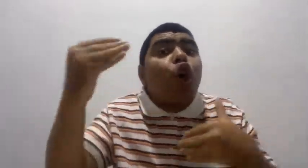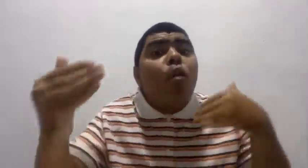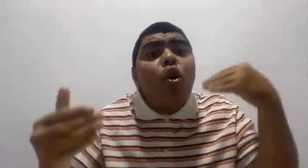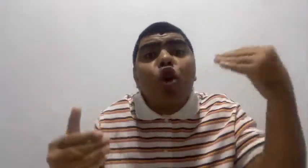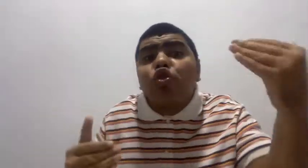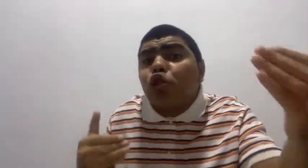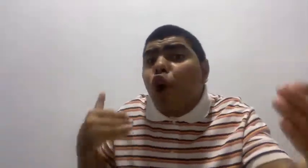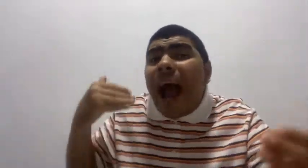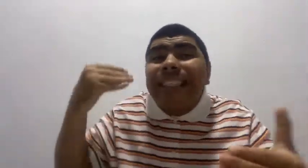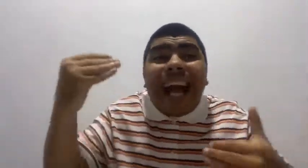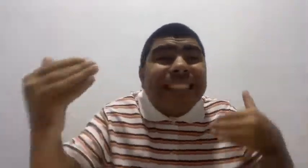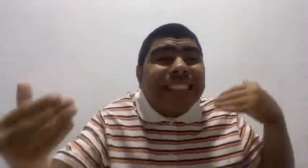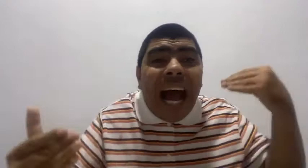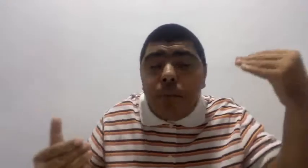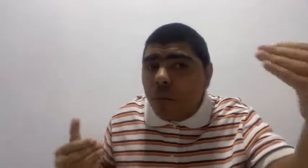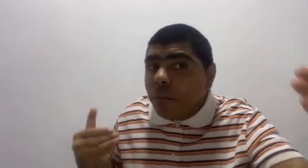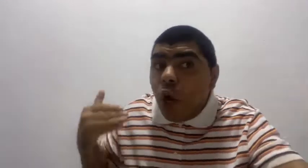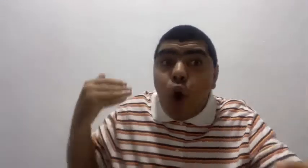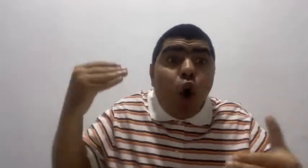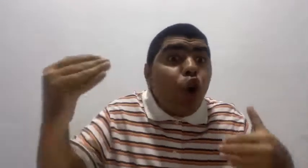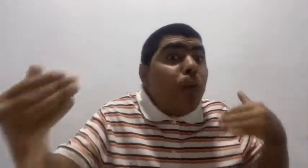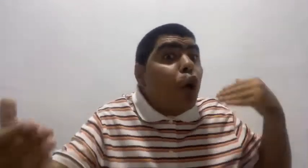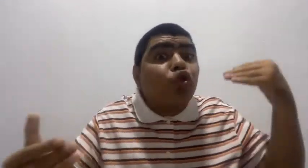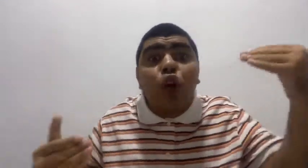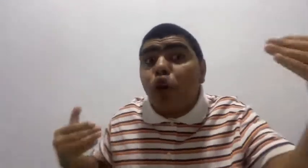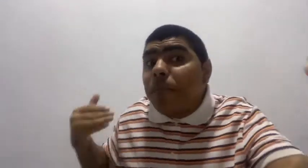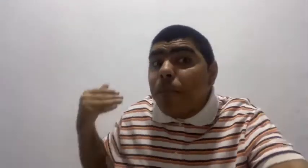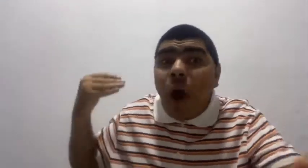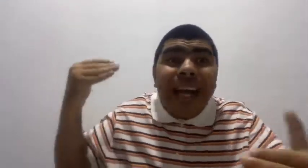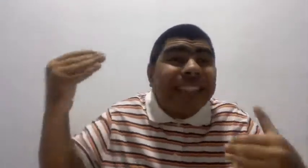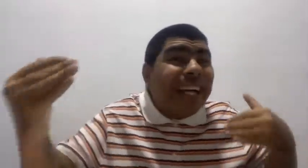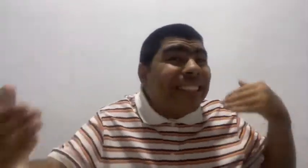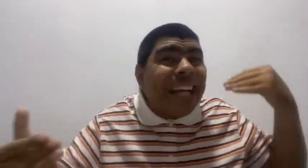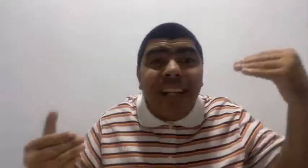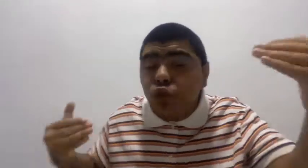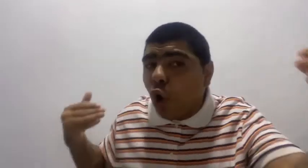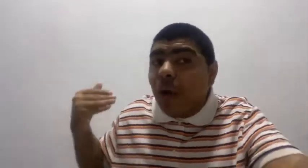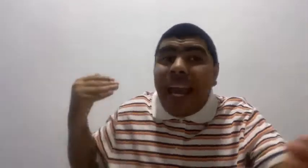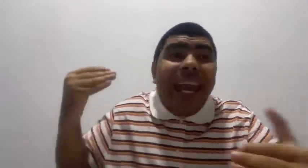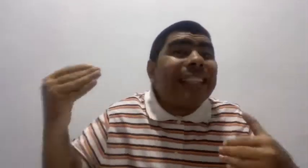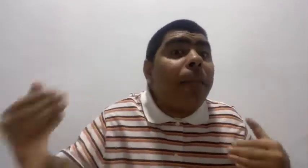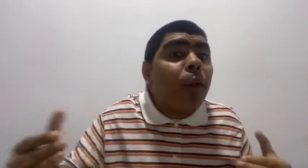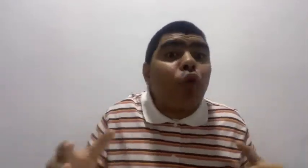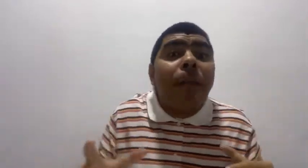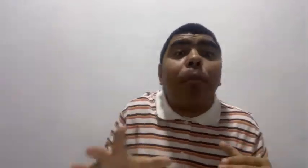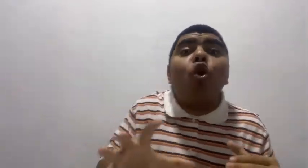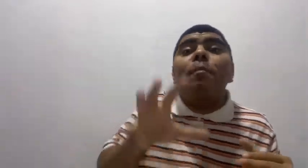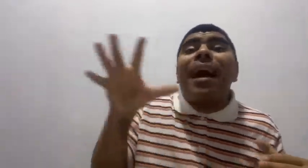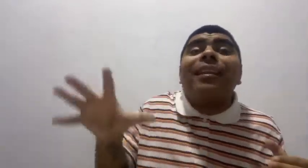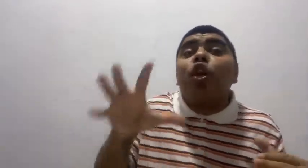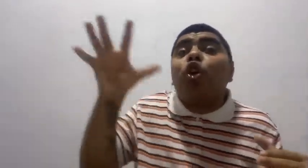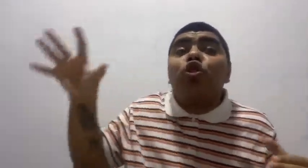cómo nosotros alcanzamos? ¿O cómo nosotros vamos alcanzando esa madurez? Por medio